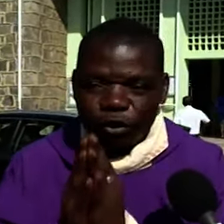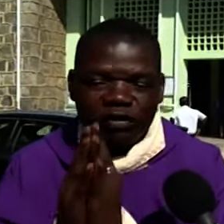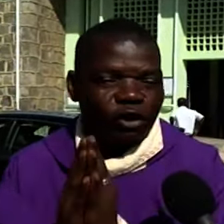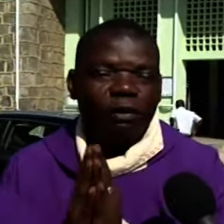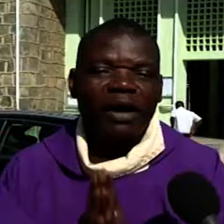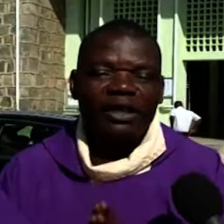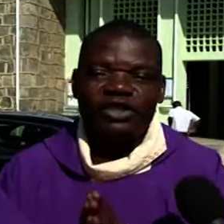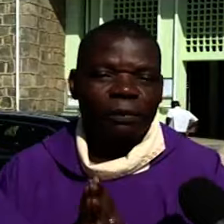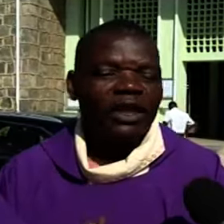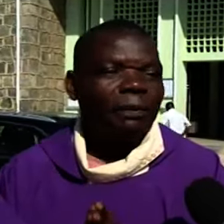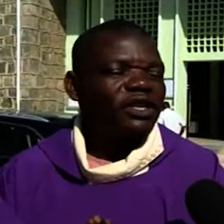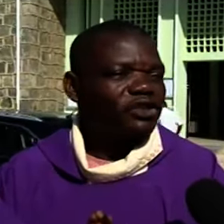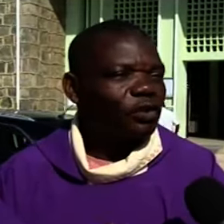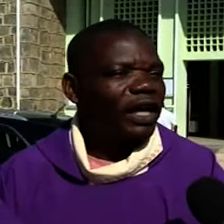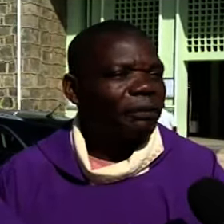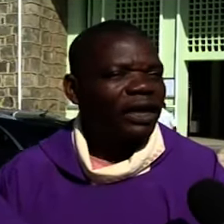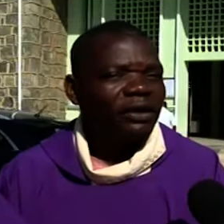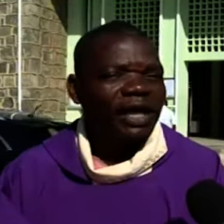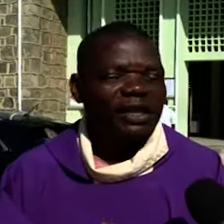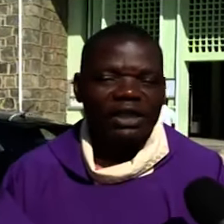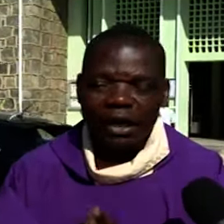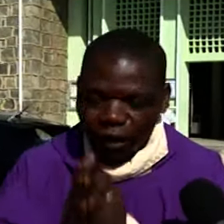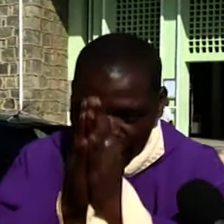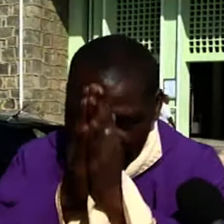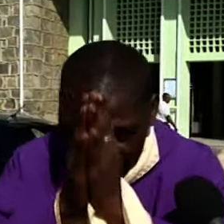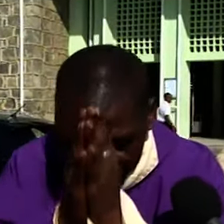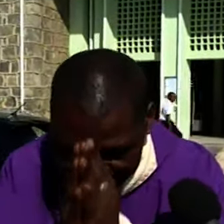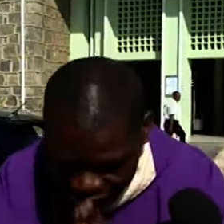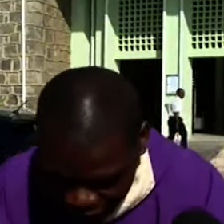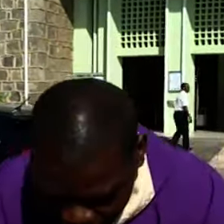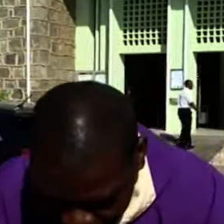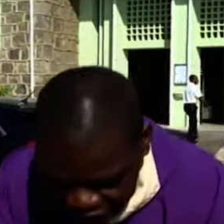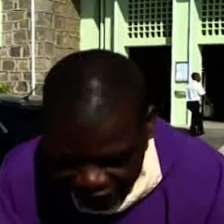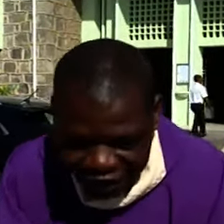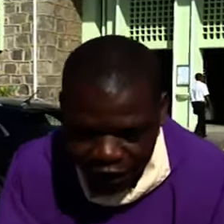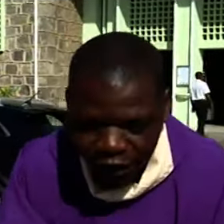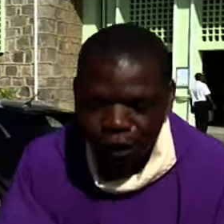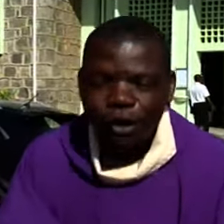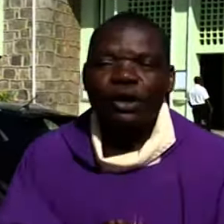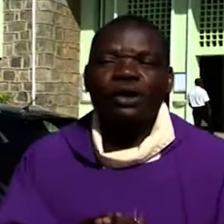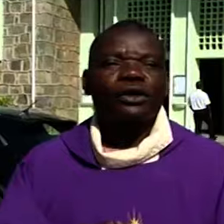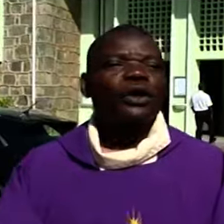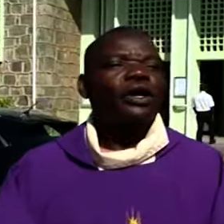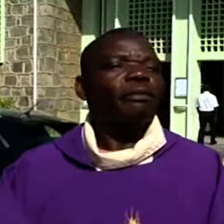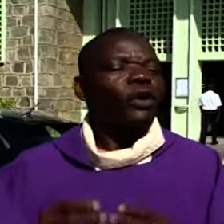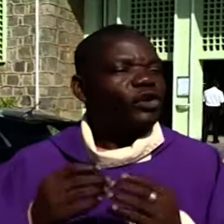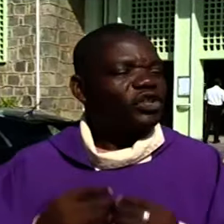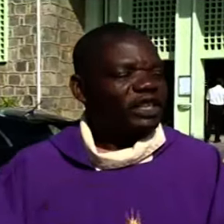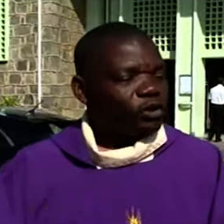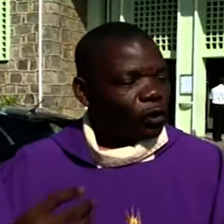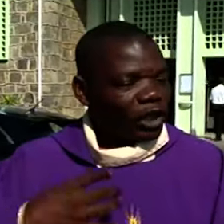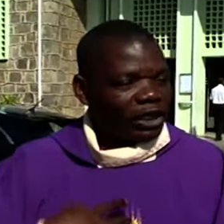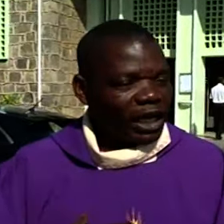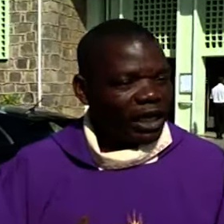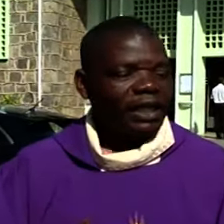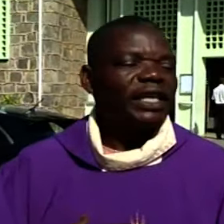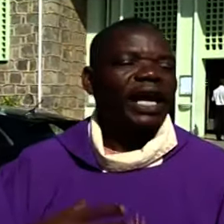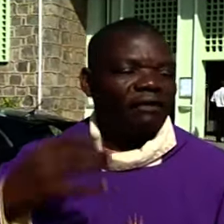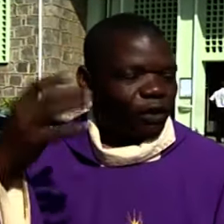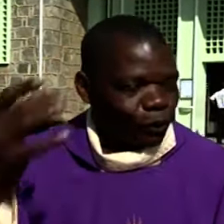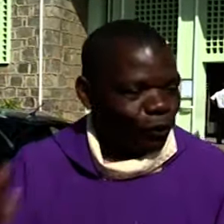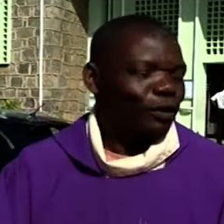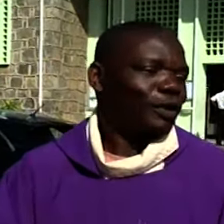comme nous fait comme ban japonais, ban chinois et ban indien namaste. C'est-à-dire que bon Dieu qui vous donne le cœur